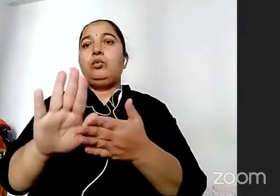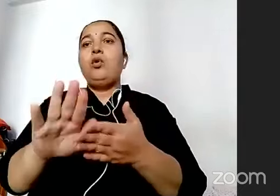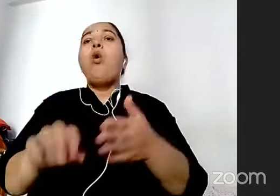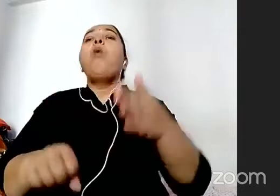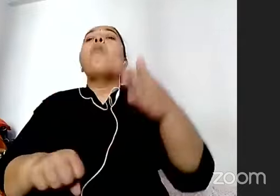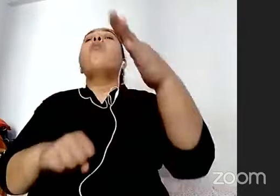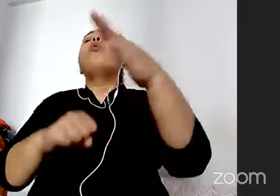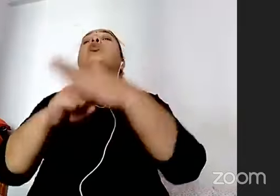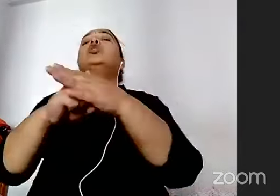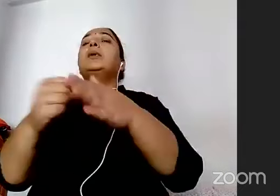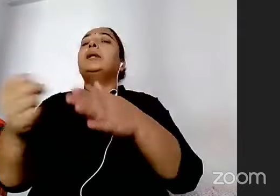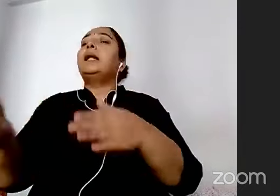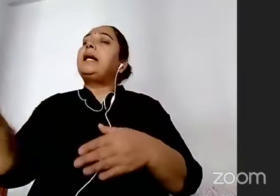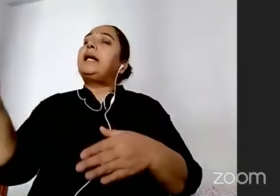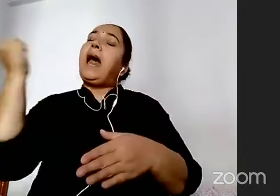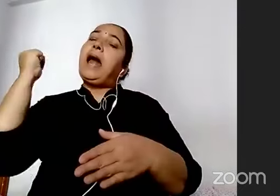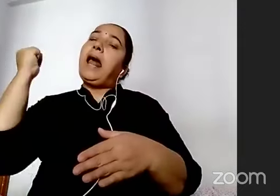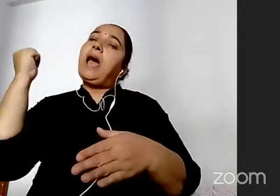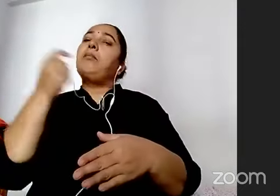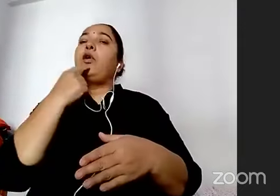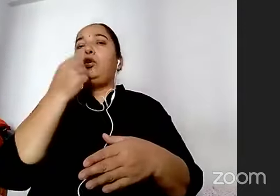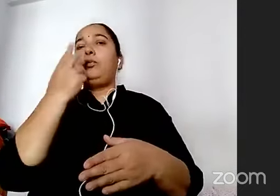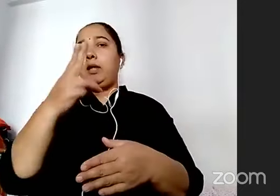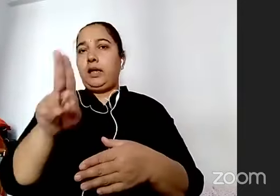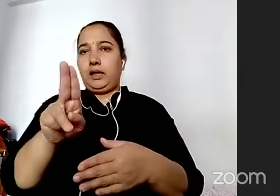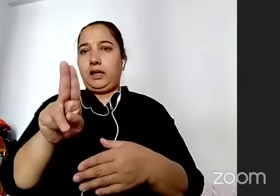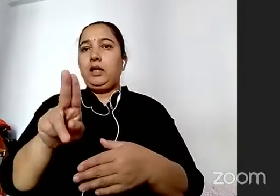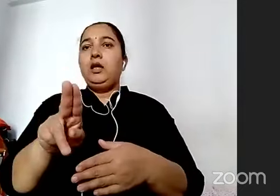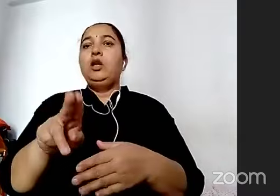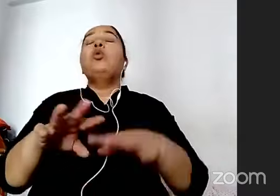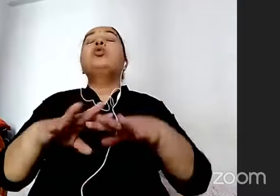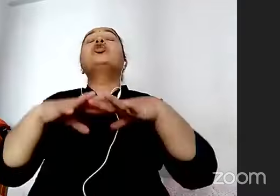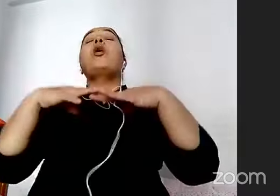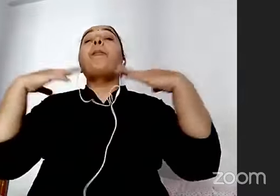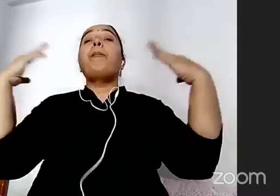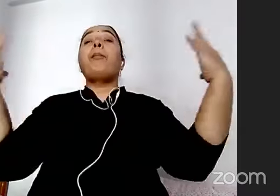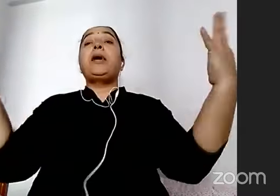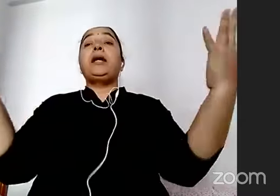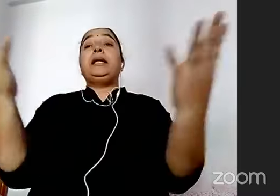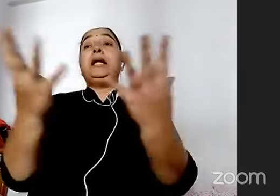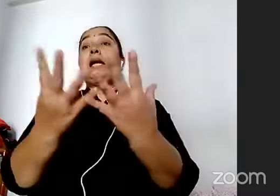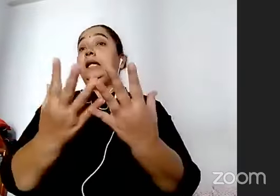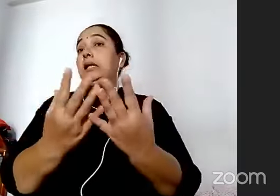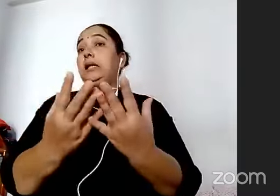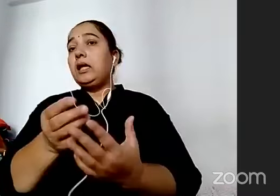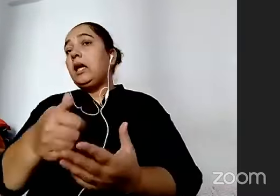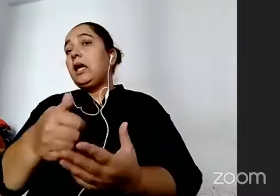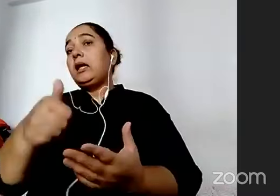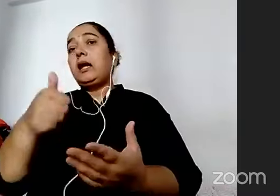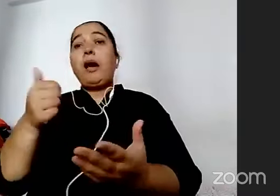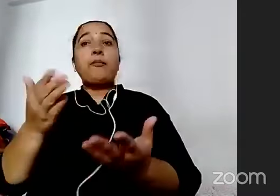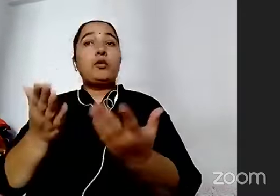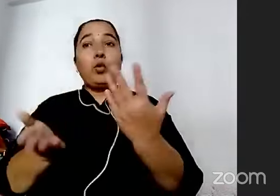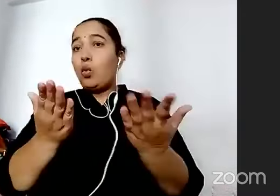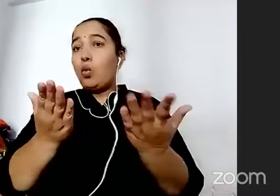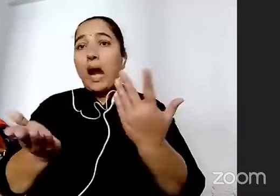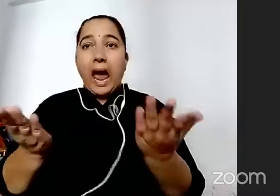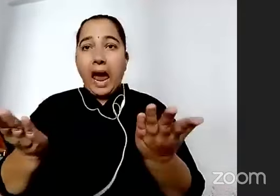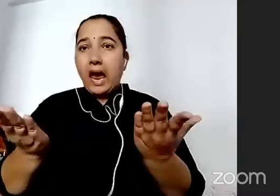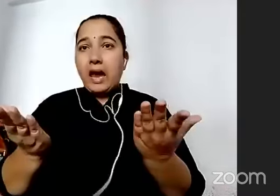ओभरअल हुनसक्छ तपाईँहरूले होलिस्टिक रूपमा यसलाई हेर्नुभयो होला, कम्प्रिहेन्सिभ रूपमा यसलाई हेर्नुभयो होला, तर मैले चाहिँ एउटा